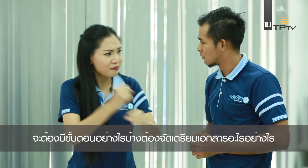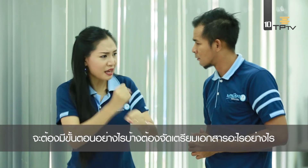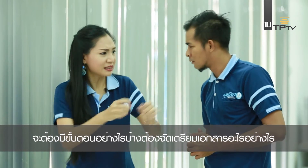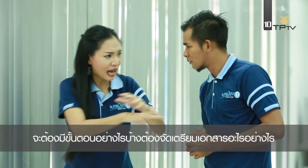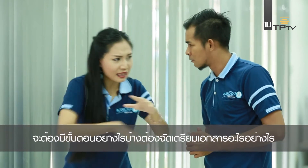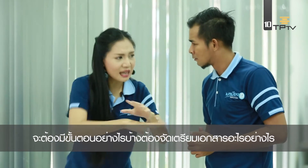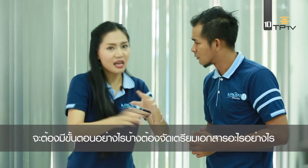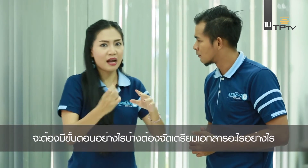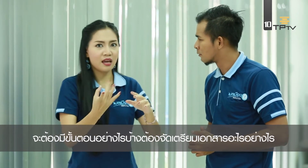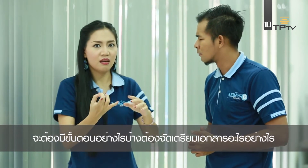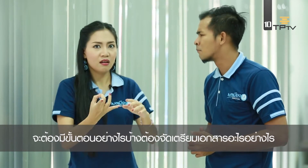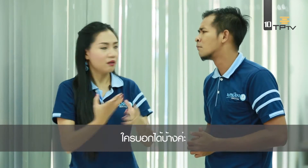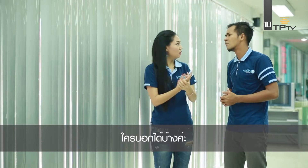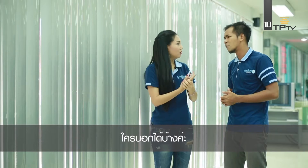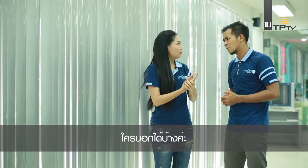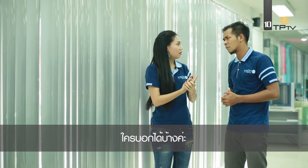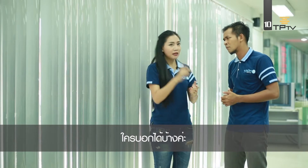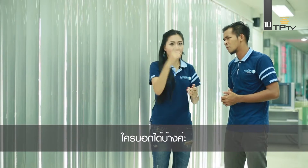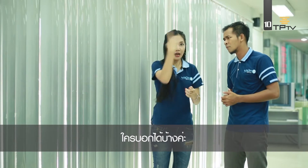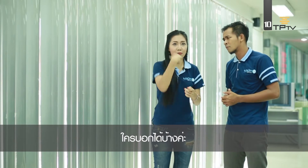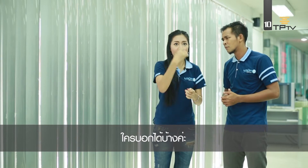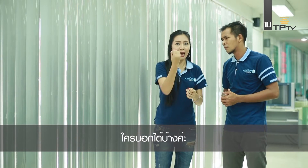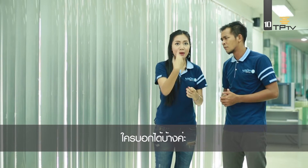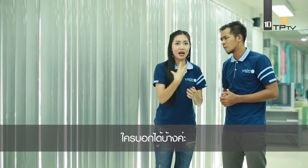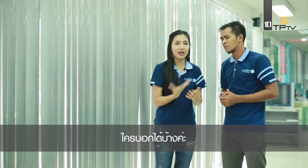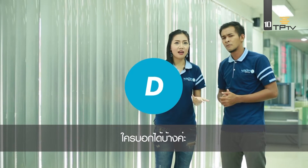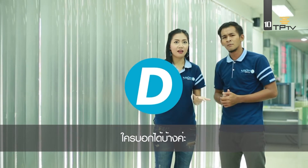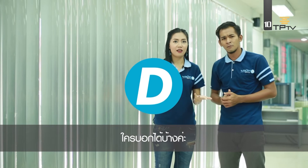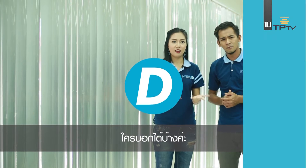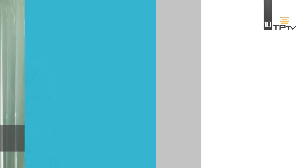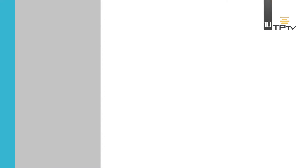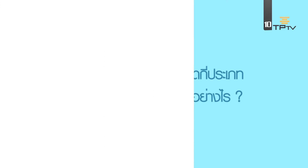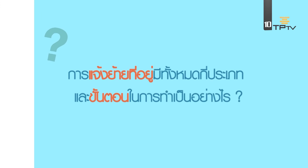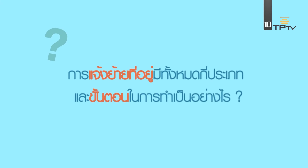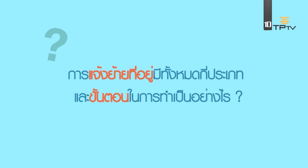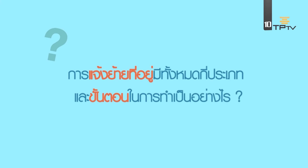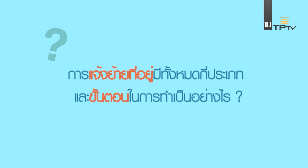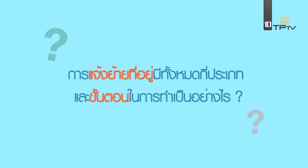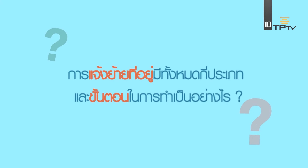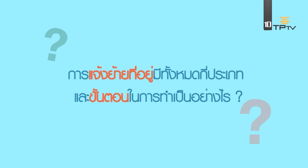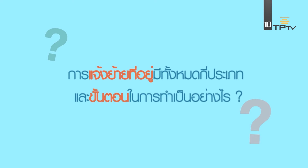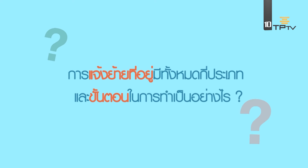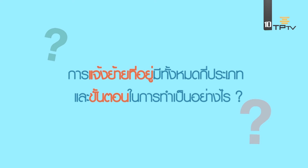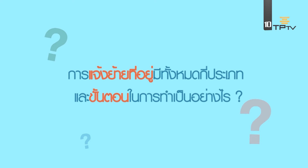เตรียมเอกสารอะไรยังไงใครบอกได้มั้งคะเนี่ย